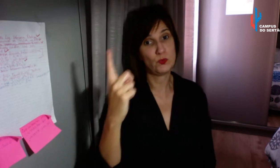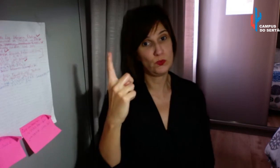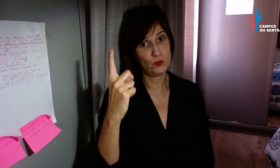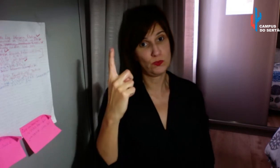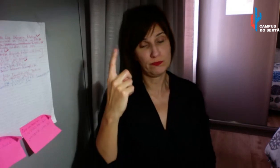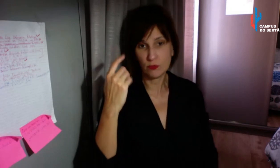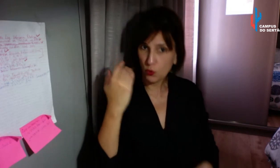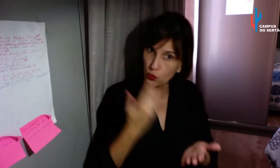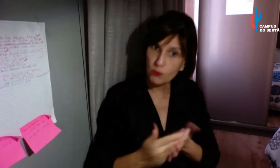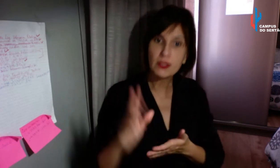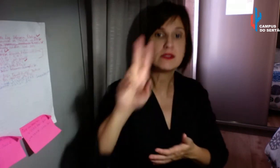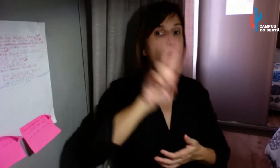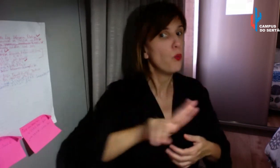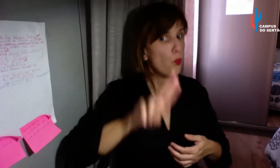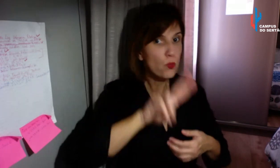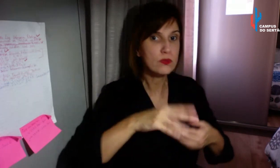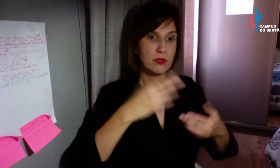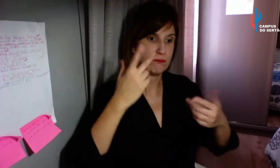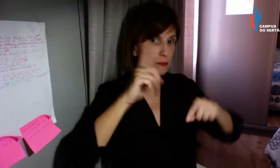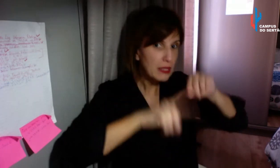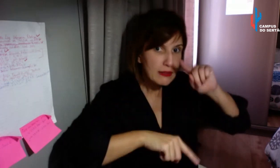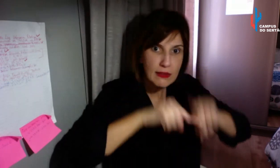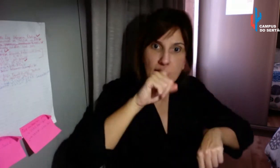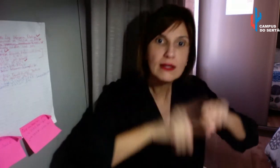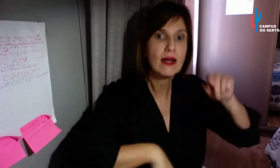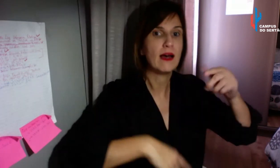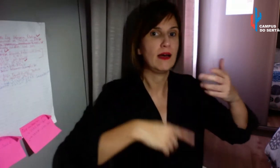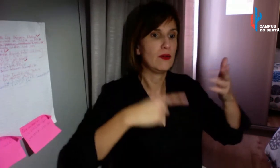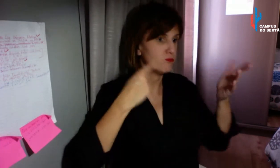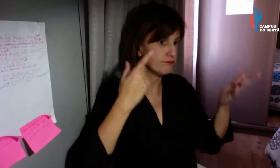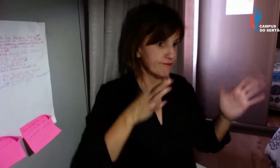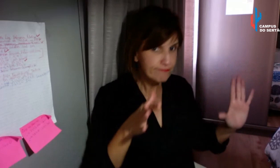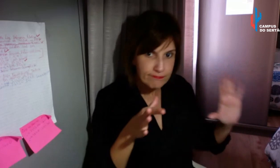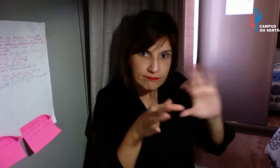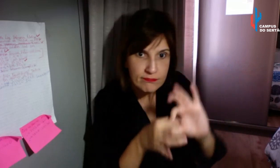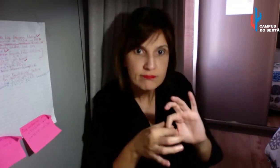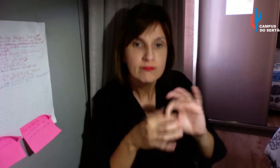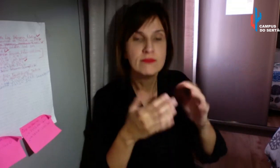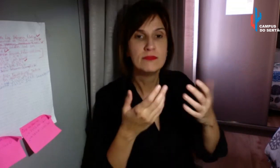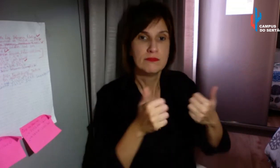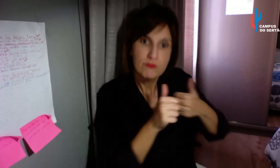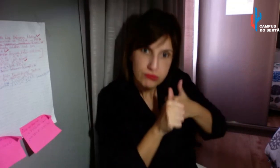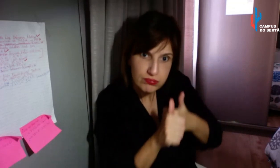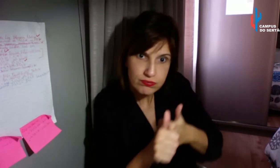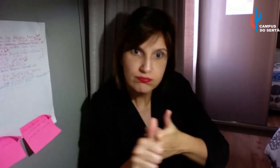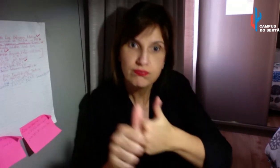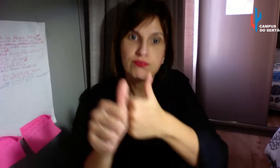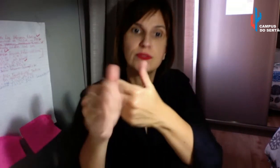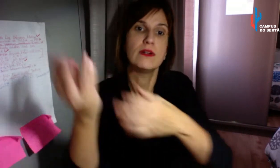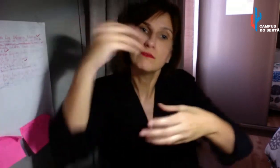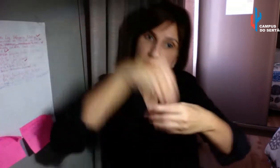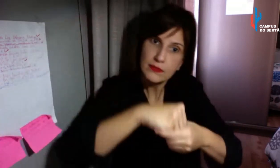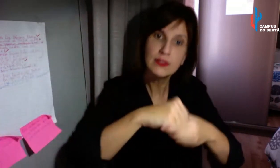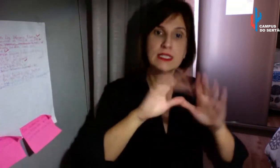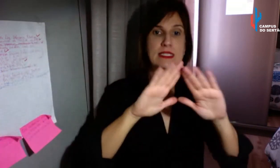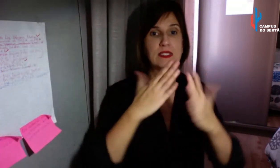e aí a criação das escolas e desse desdobramento mesmo das orientações do referencial,